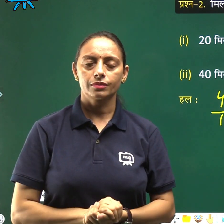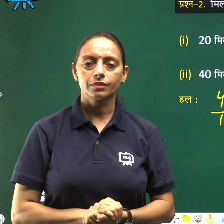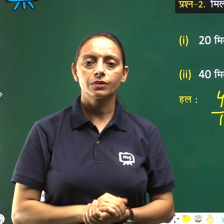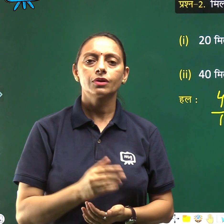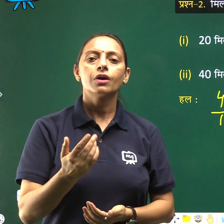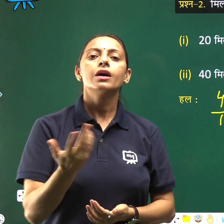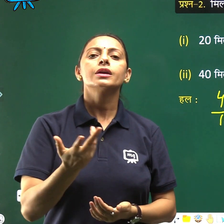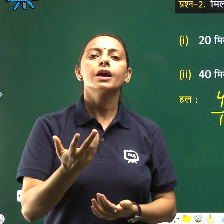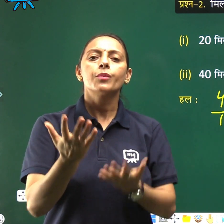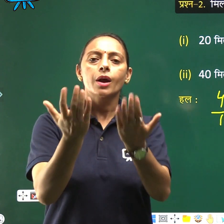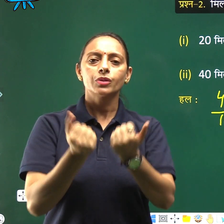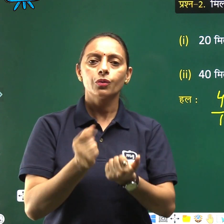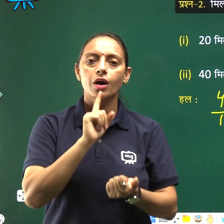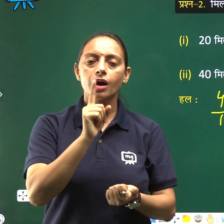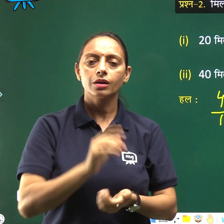क्या प्राप्त हुआ?